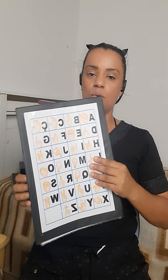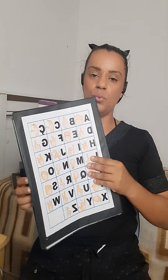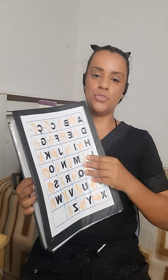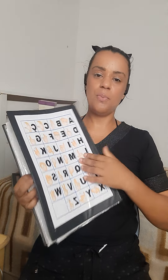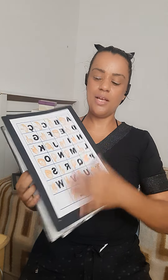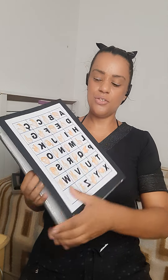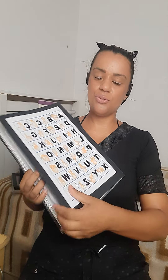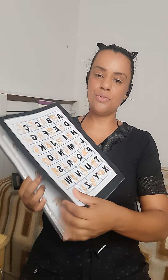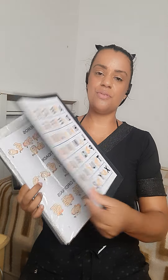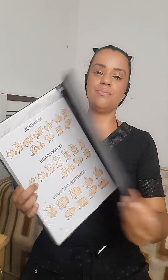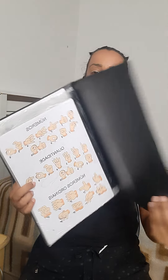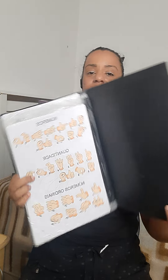os plásticos.